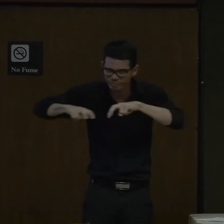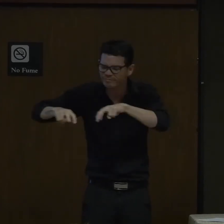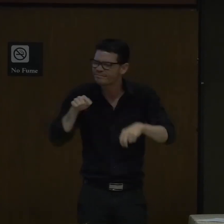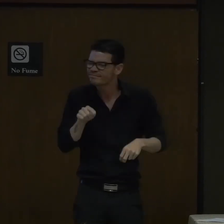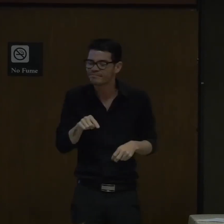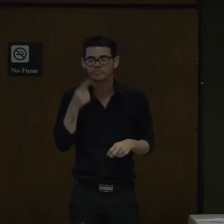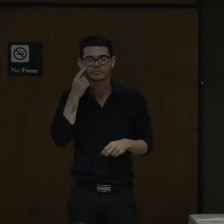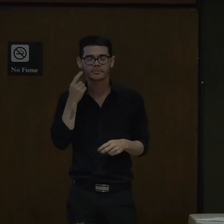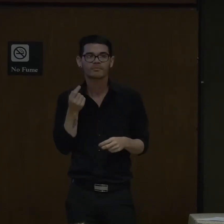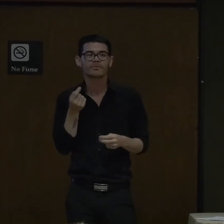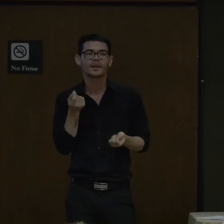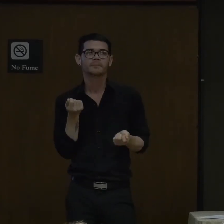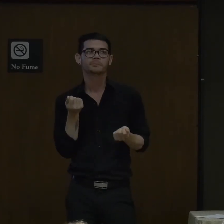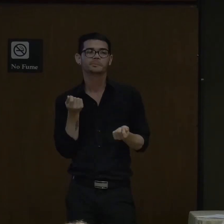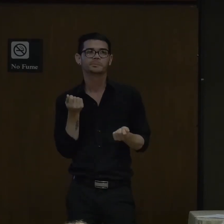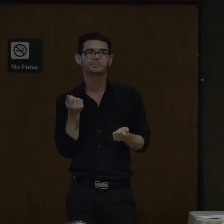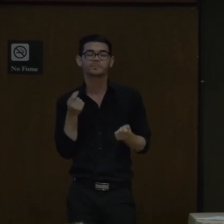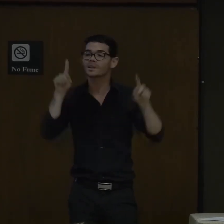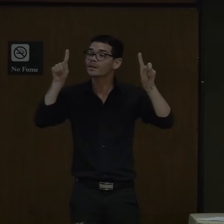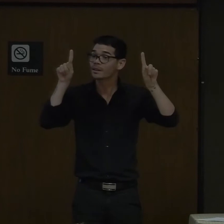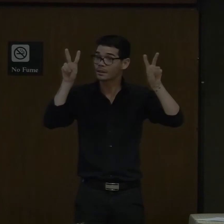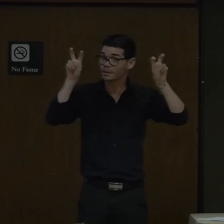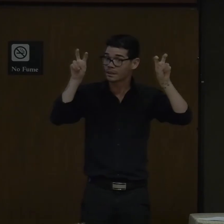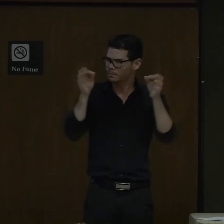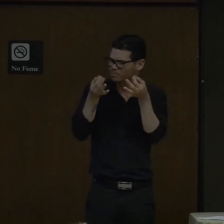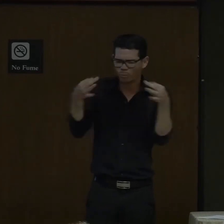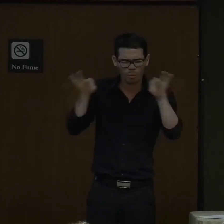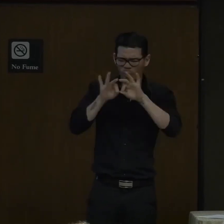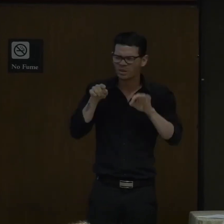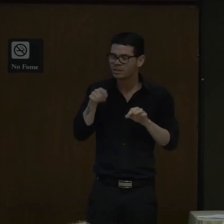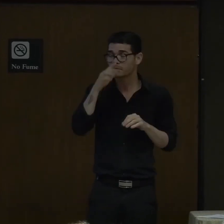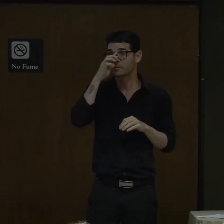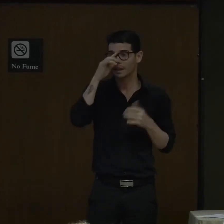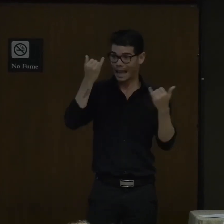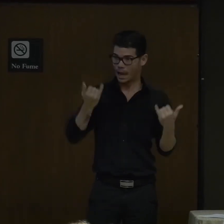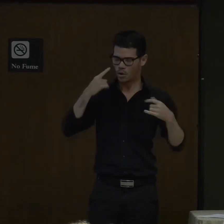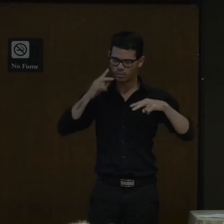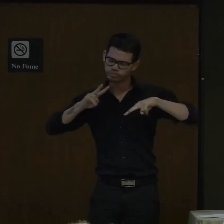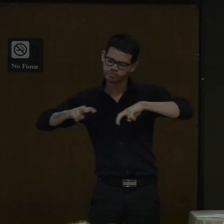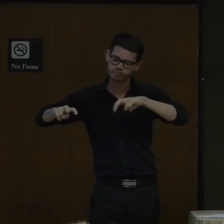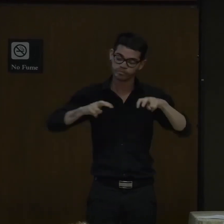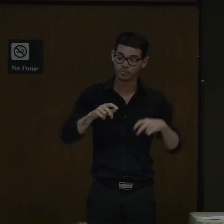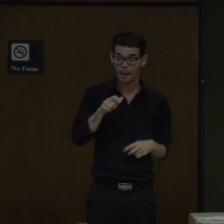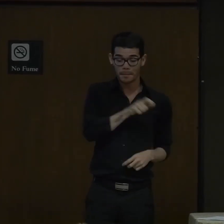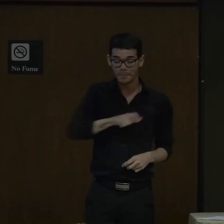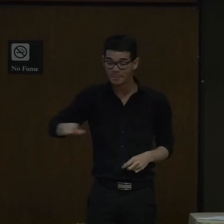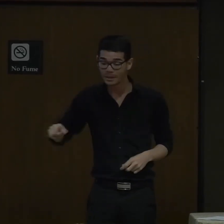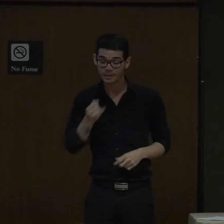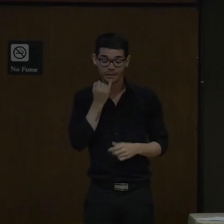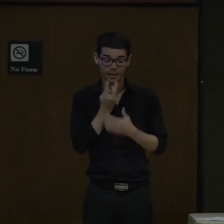un tema importante que se está investigando es cuáles son las características cognitivas de los bilingües. Los